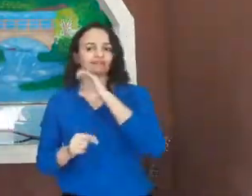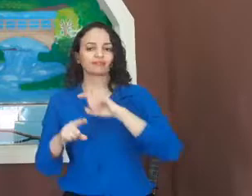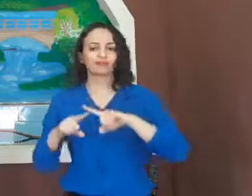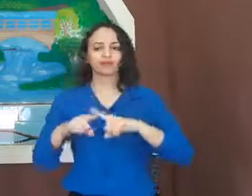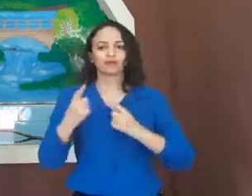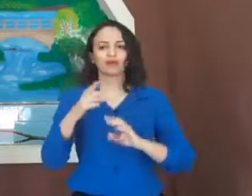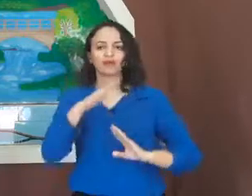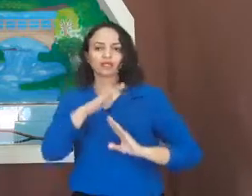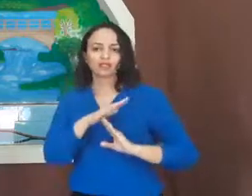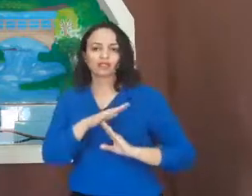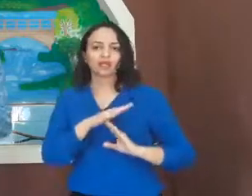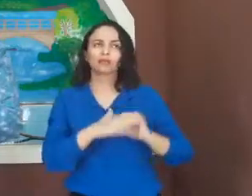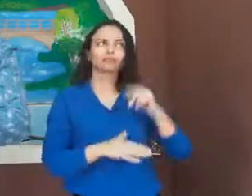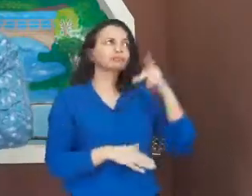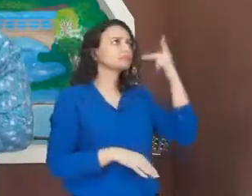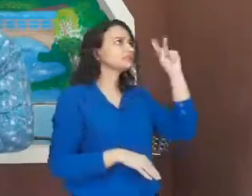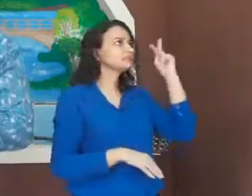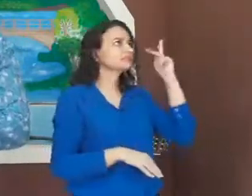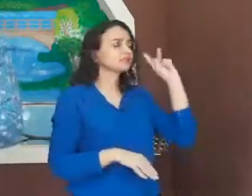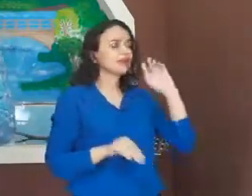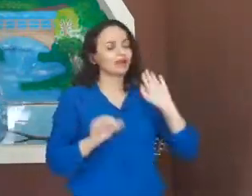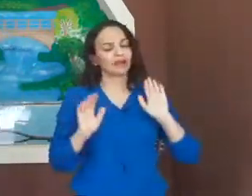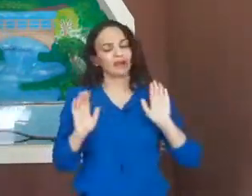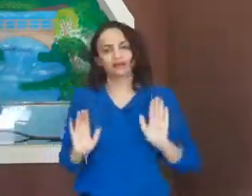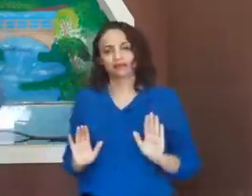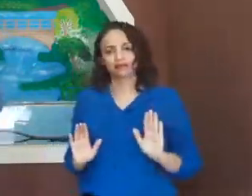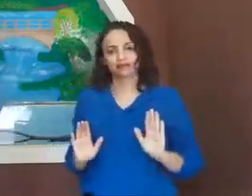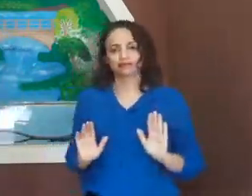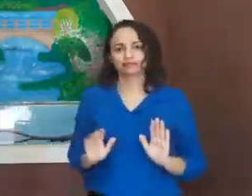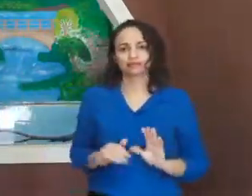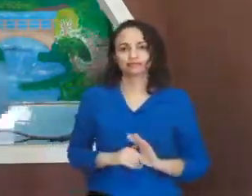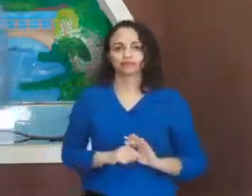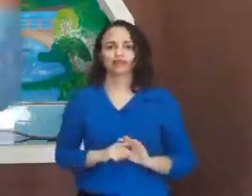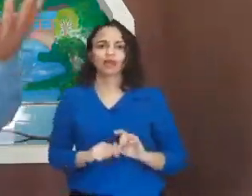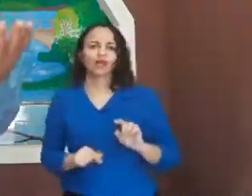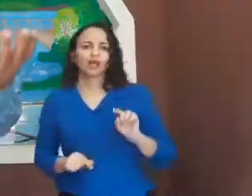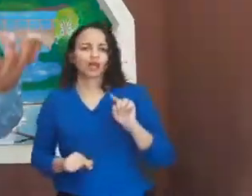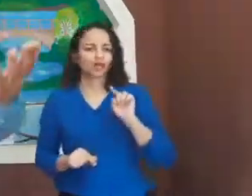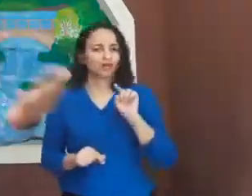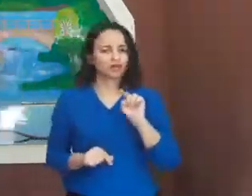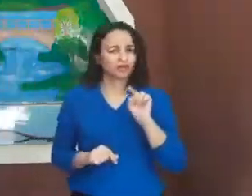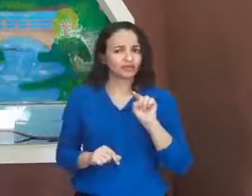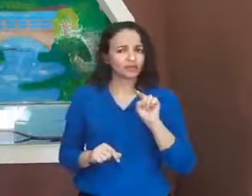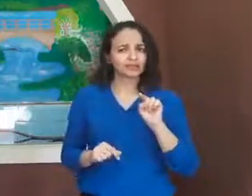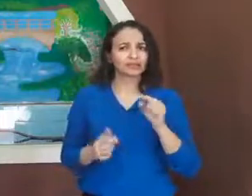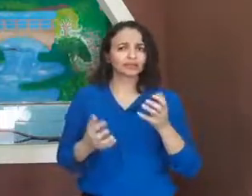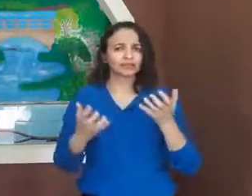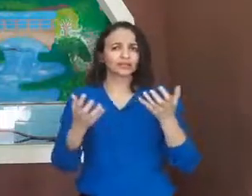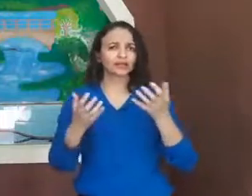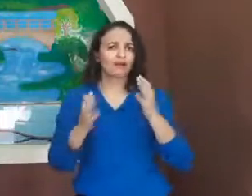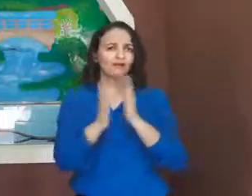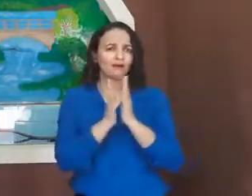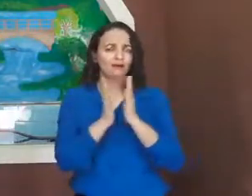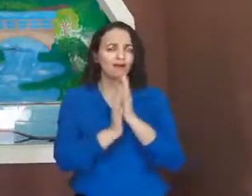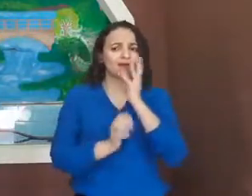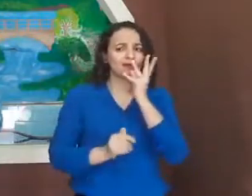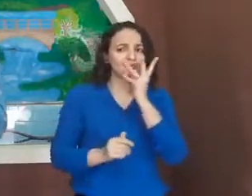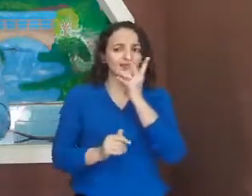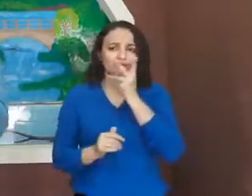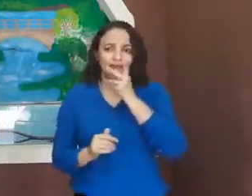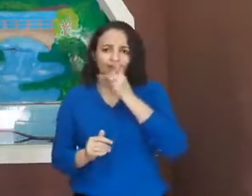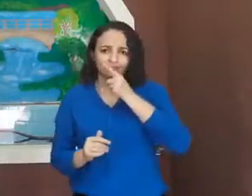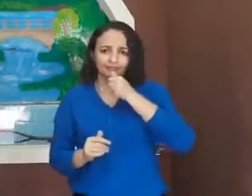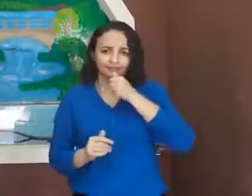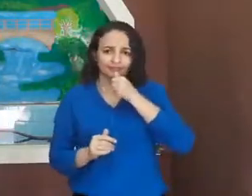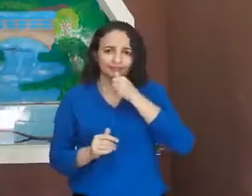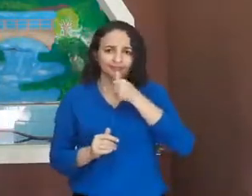tempo de Deus é o tempo de Deus. Se você começar a orar mais à frente, você perdeu esse tempo de aprendizado.